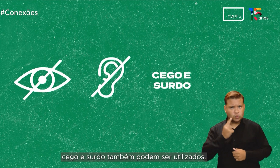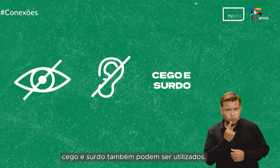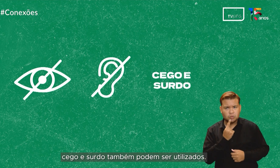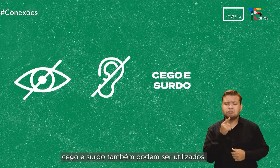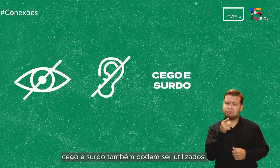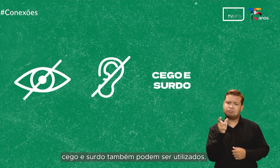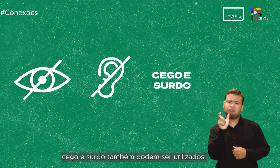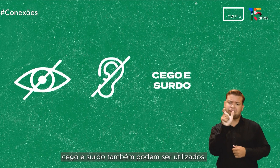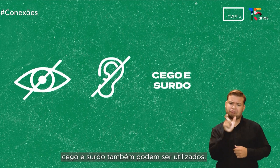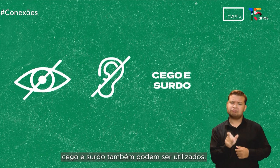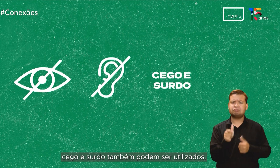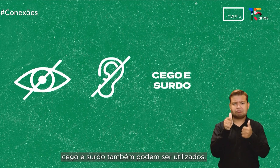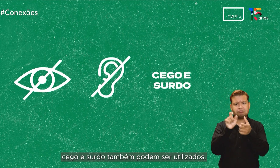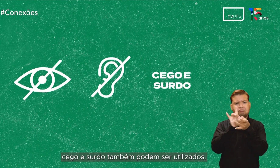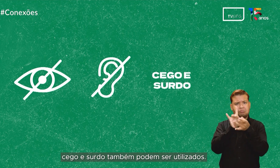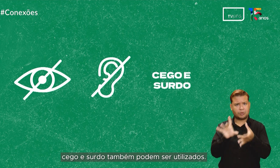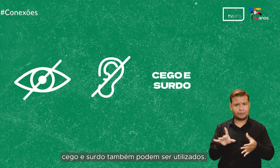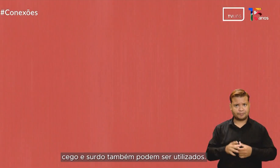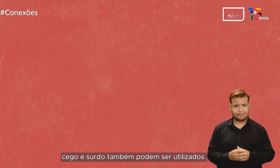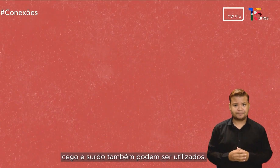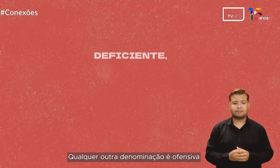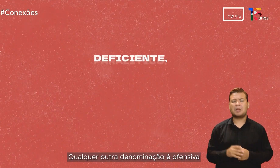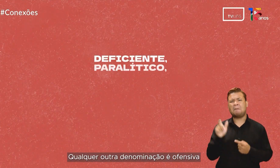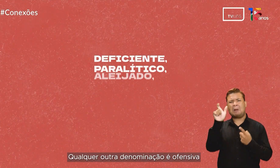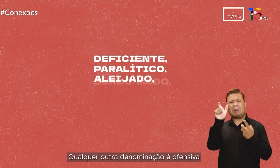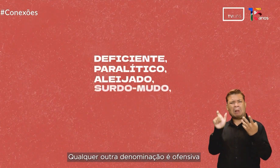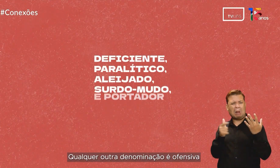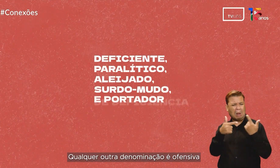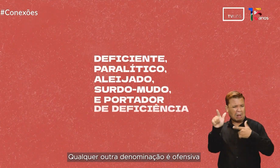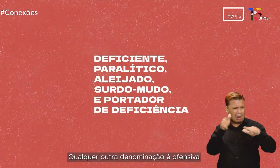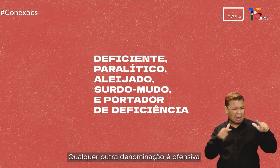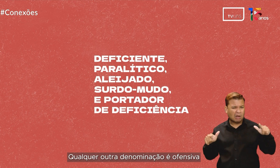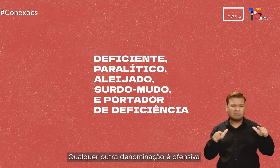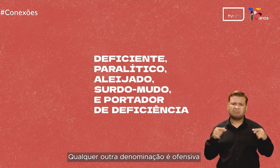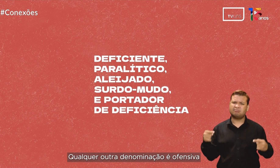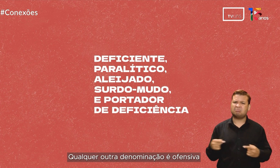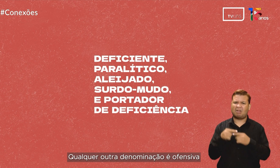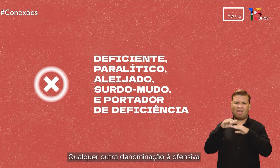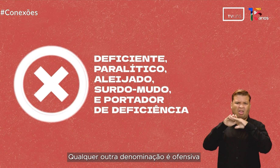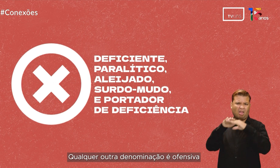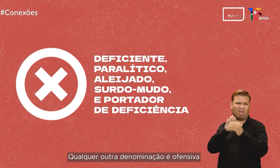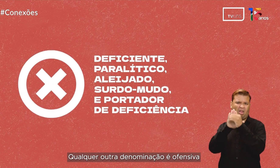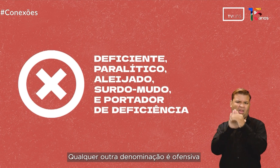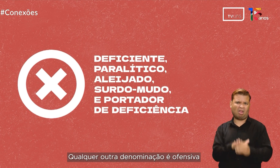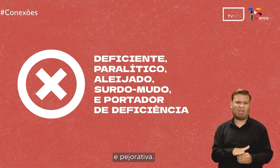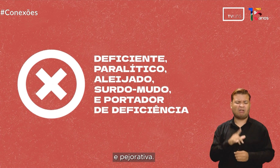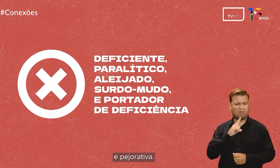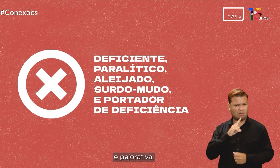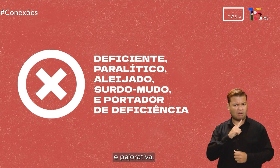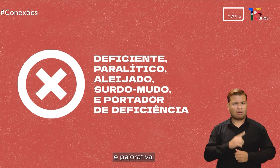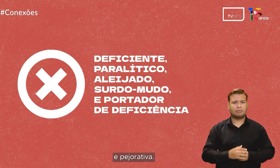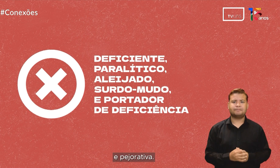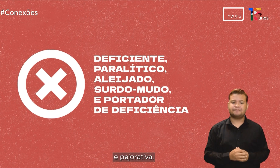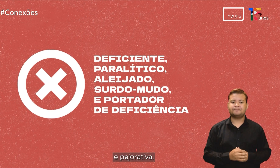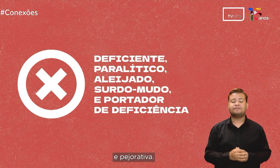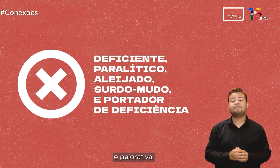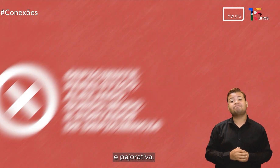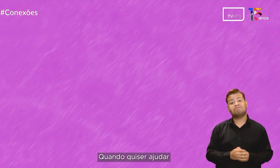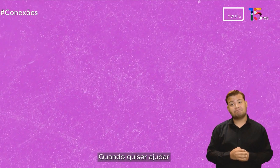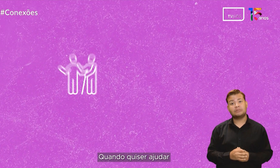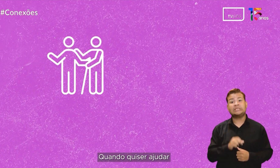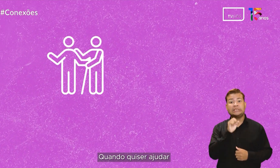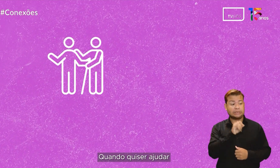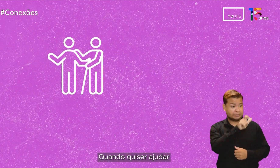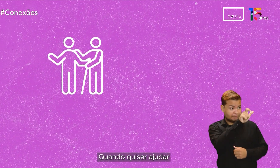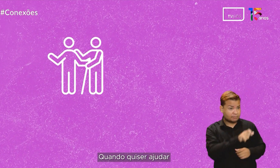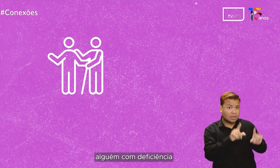surdo também podem ser utilizados. Qualquer outra denominação é ofensiva e pejorativa.